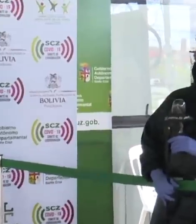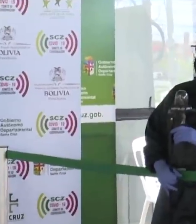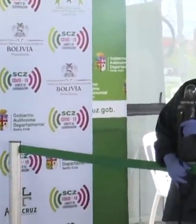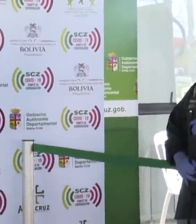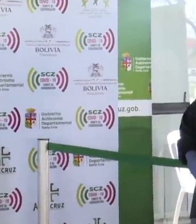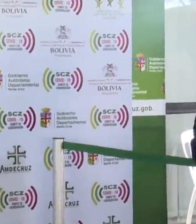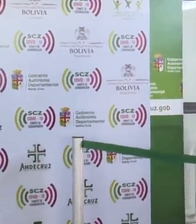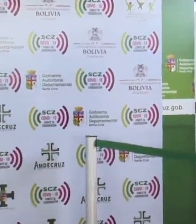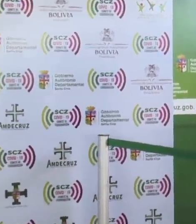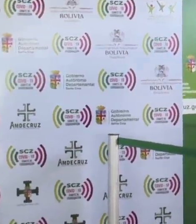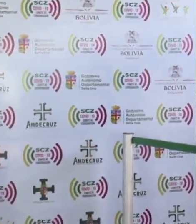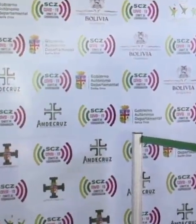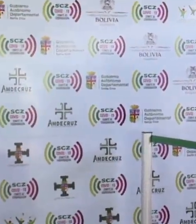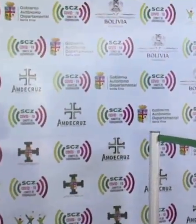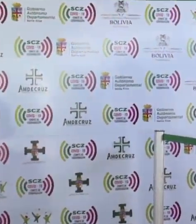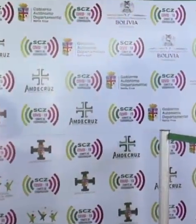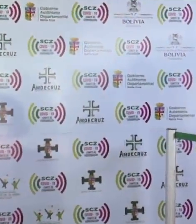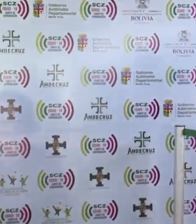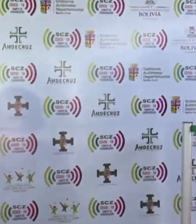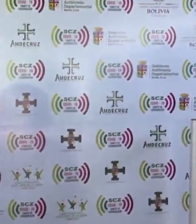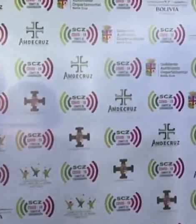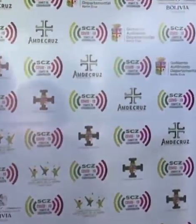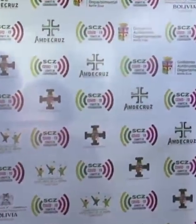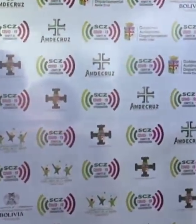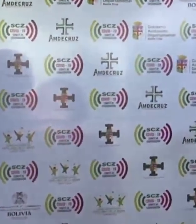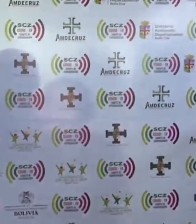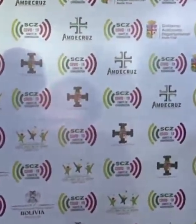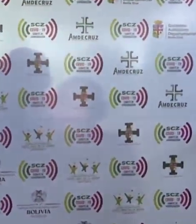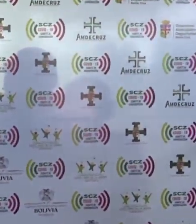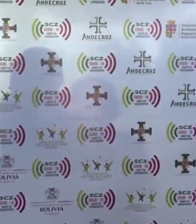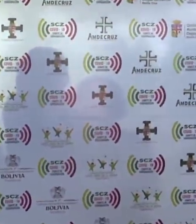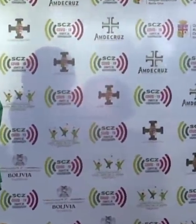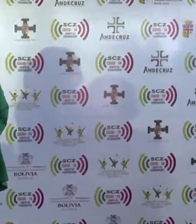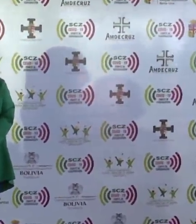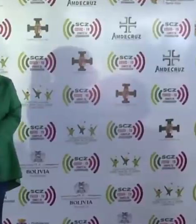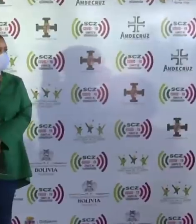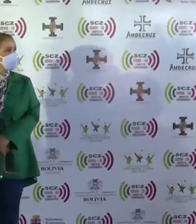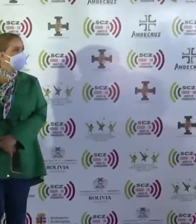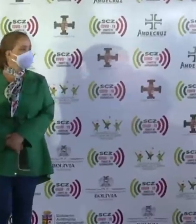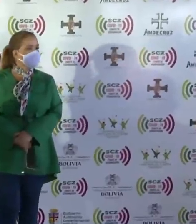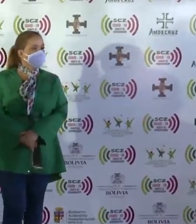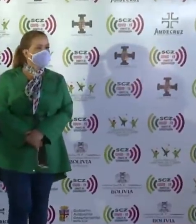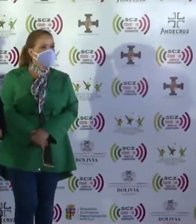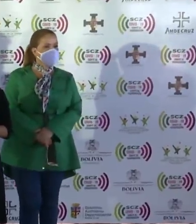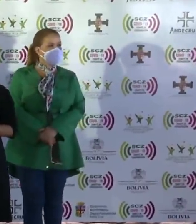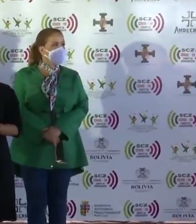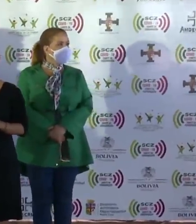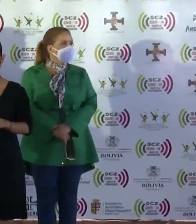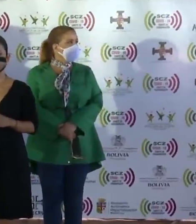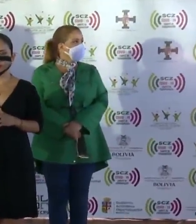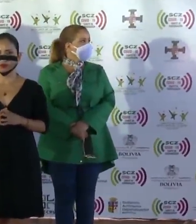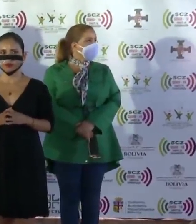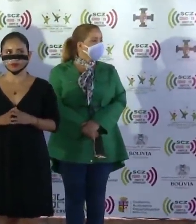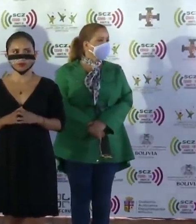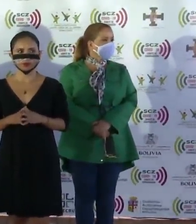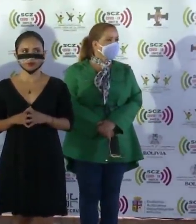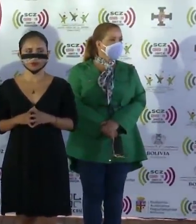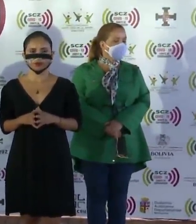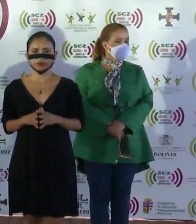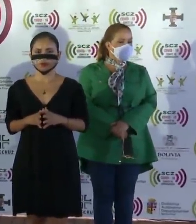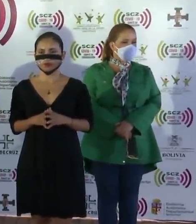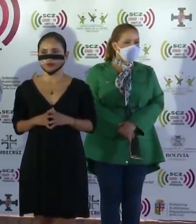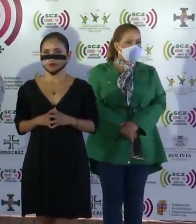Está el gobernador, la alcaldesa y el viceministro Santa María, que en este momento van a dar detalles referente a las conclusiones que se han tomado luego